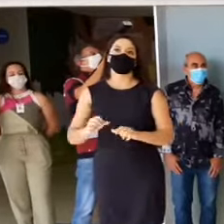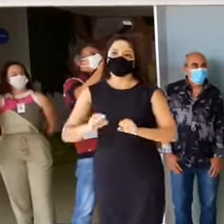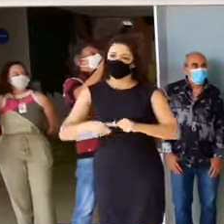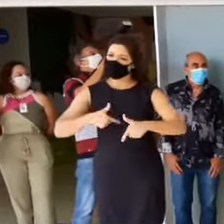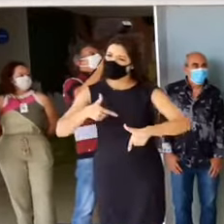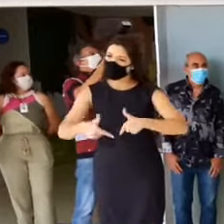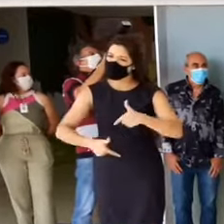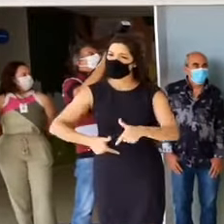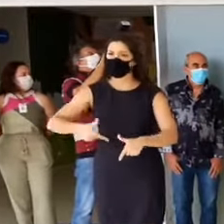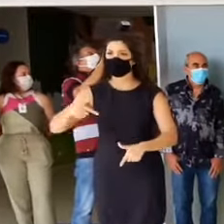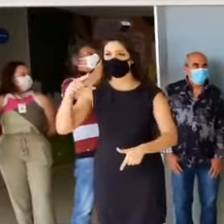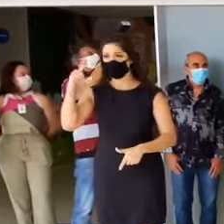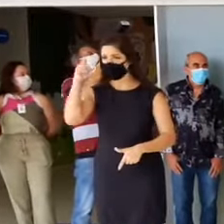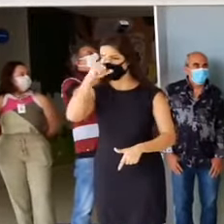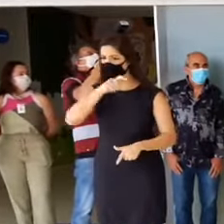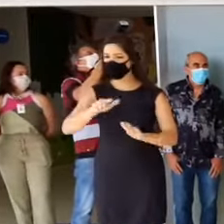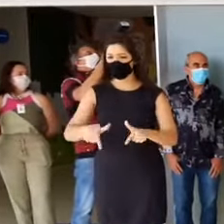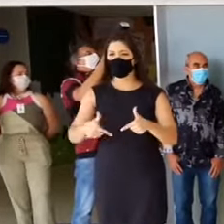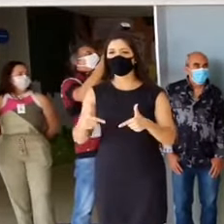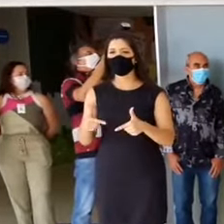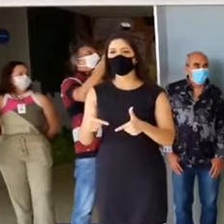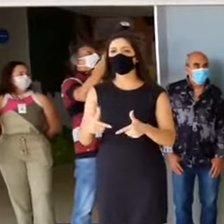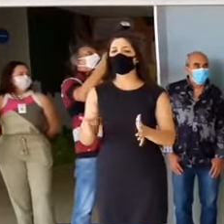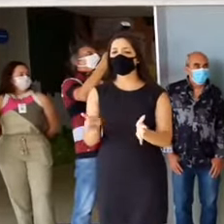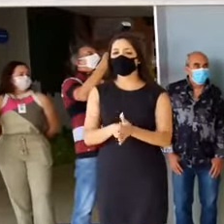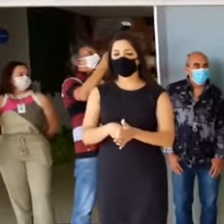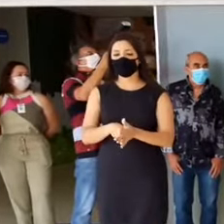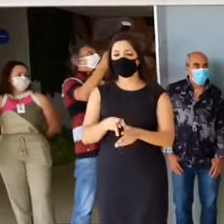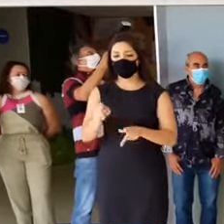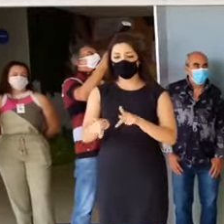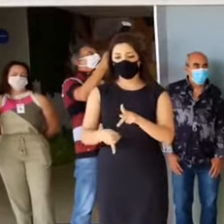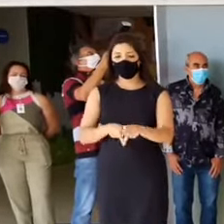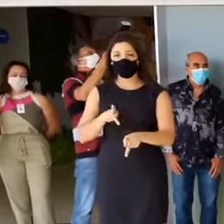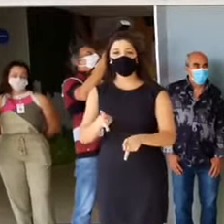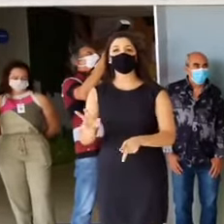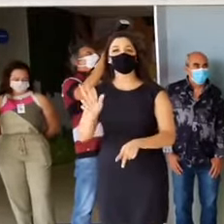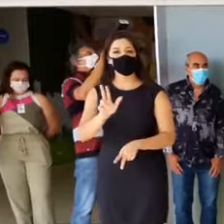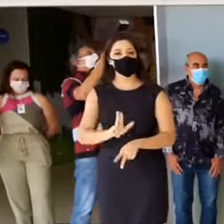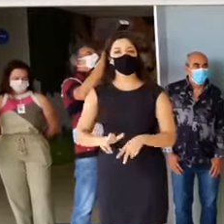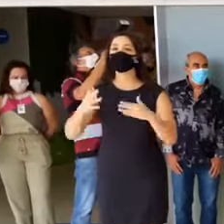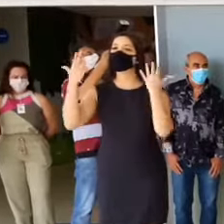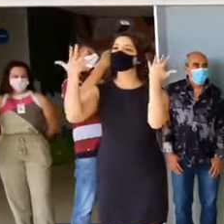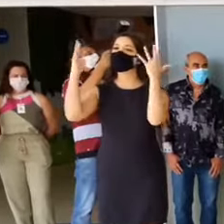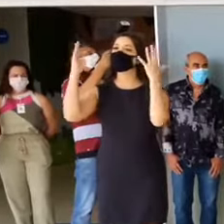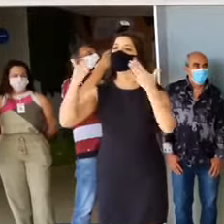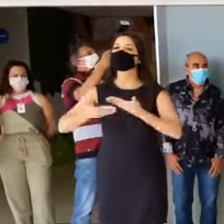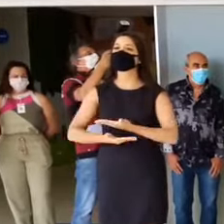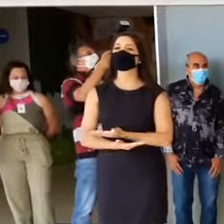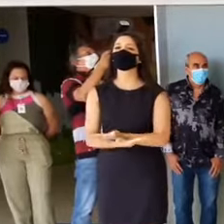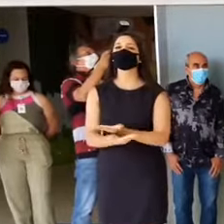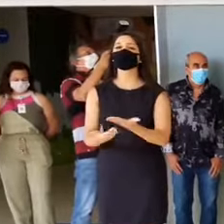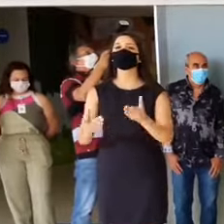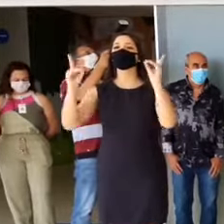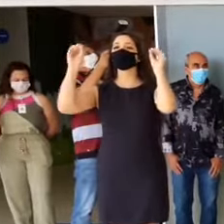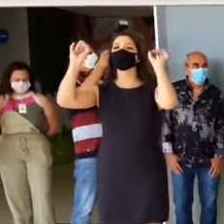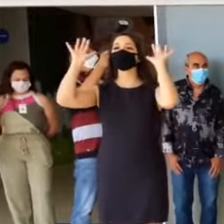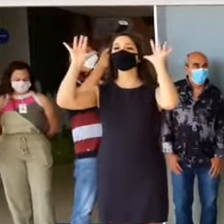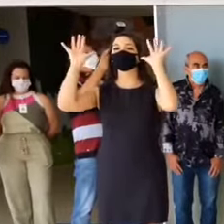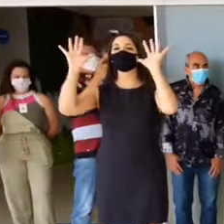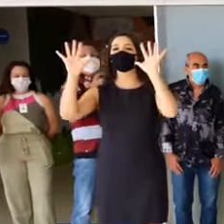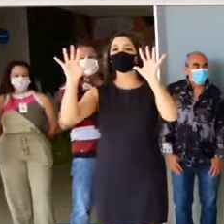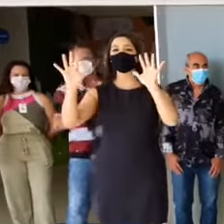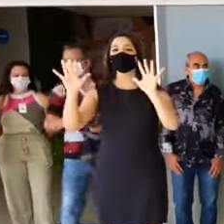enfrentando este desafio para o bem da nossa população. Parabéns a todos, que Deus nos